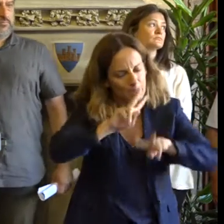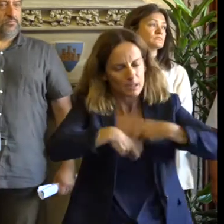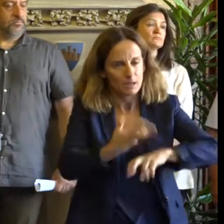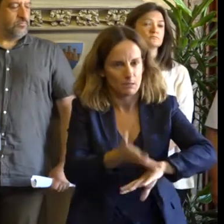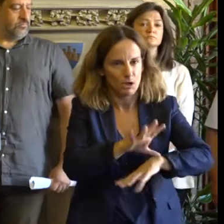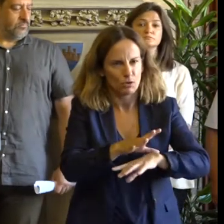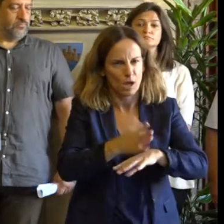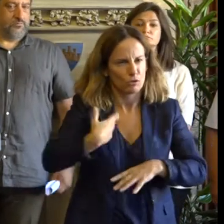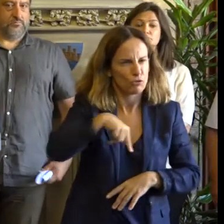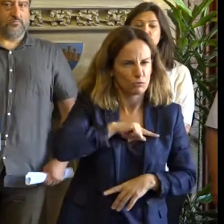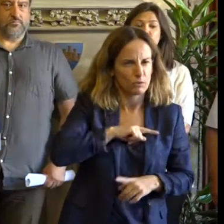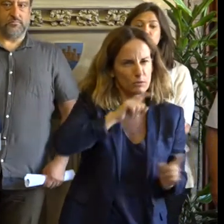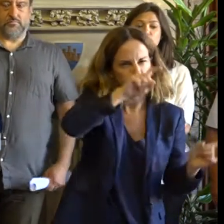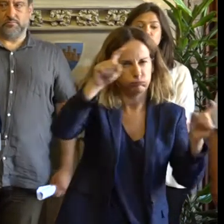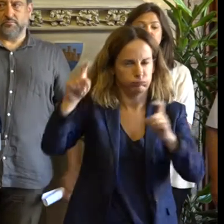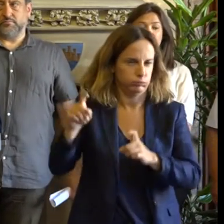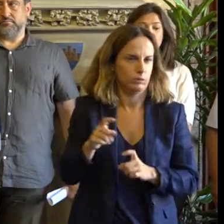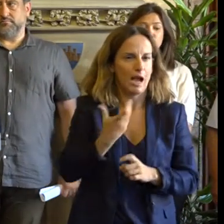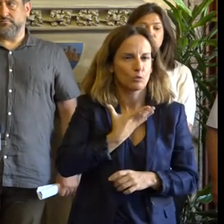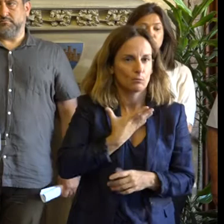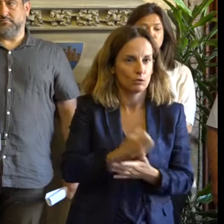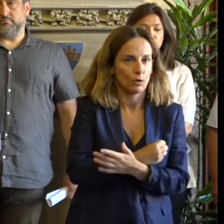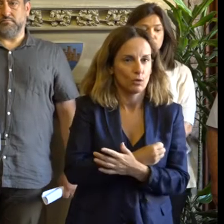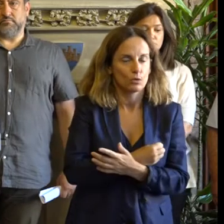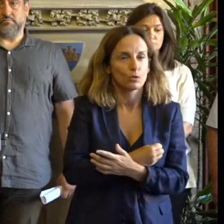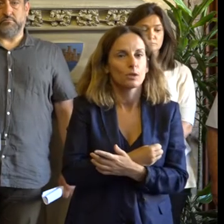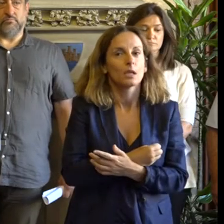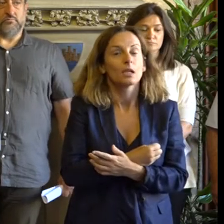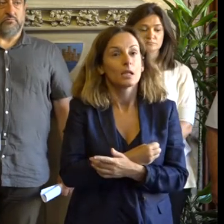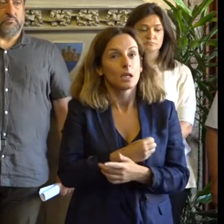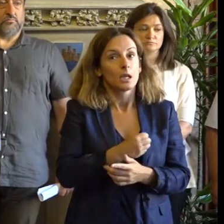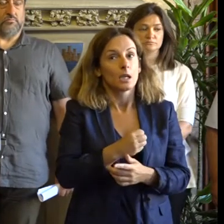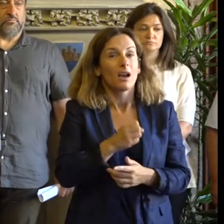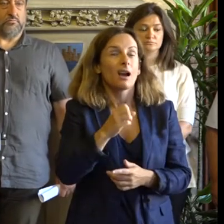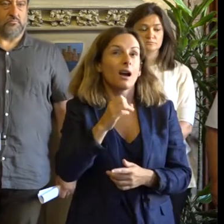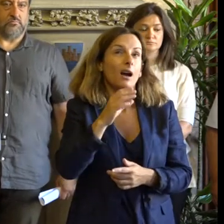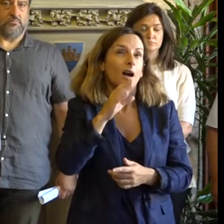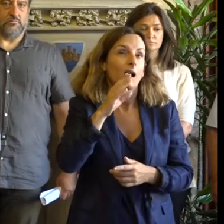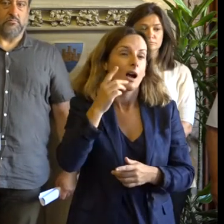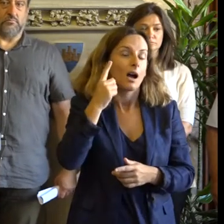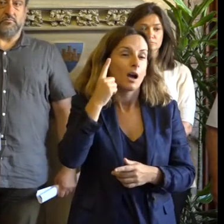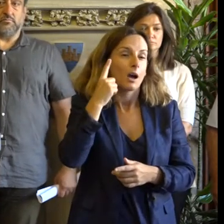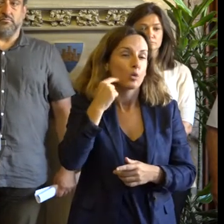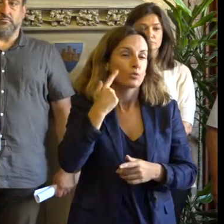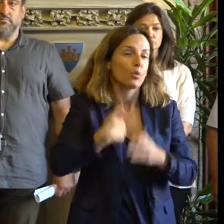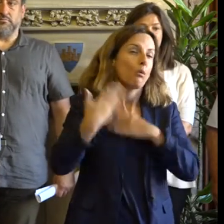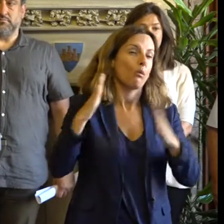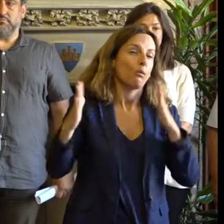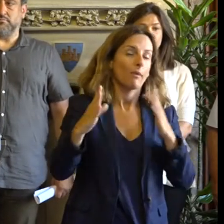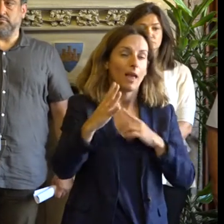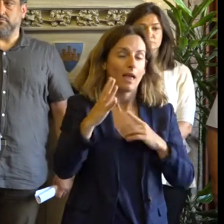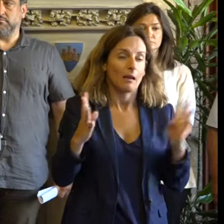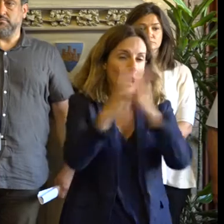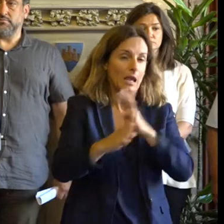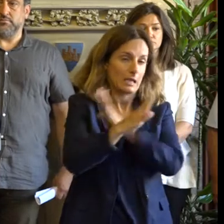Se solia fer durant una legislatura que se visitaven tots i aconseguir que en 8 mesos s'haguin visitat tots per primera vegada, és a dir, en la intenció